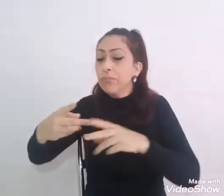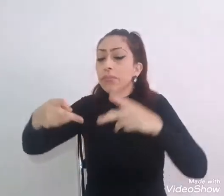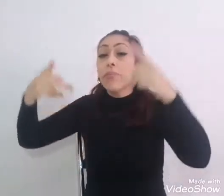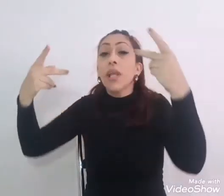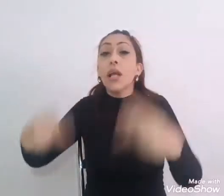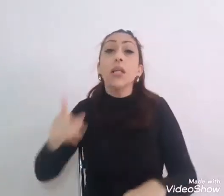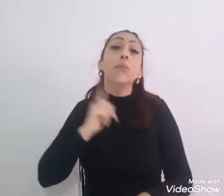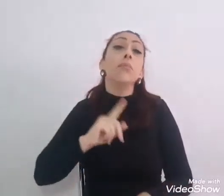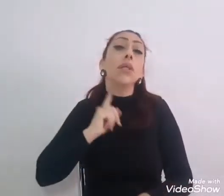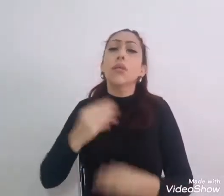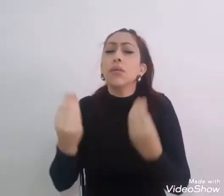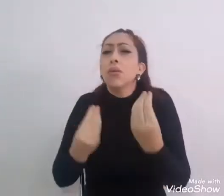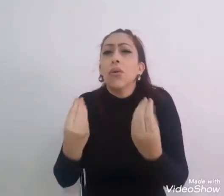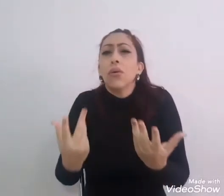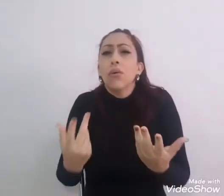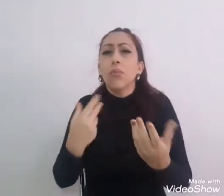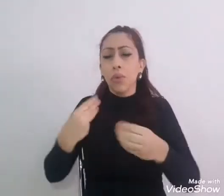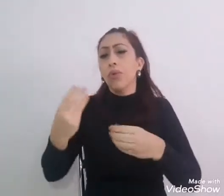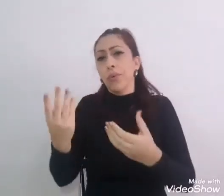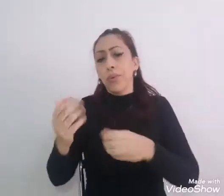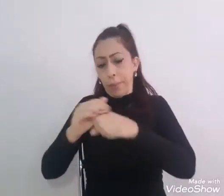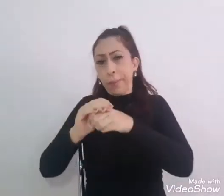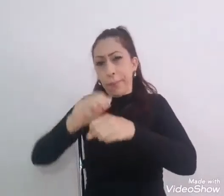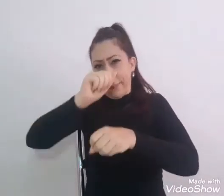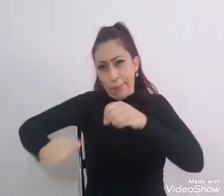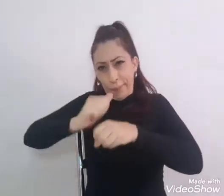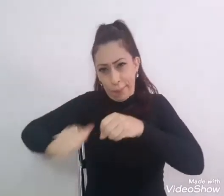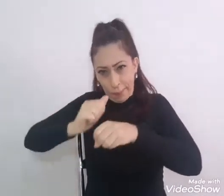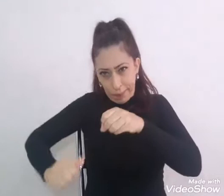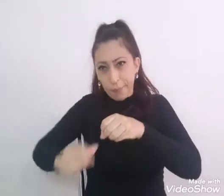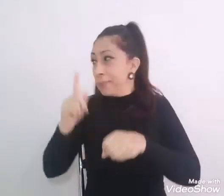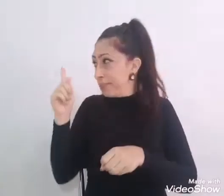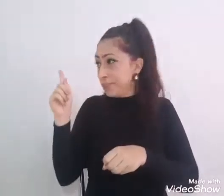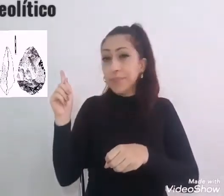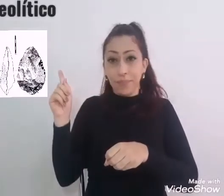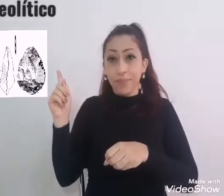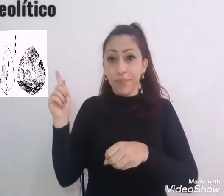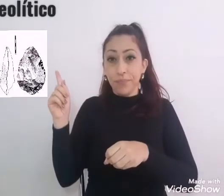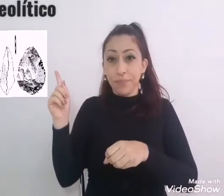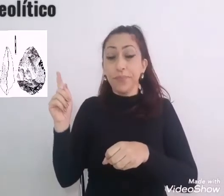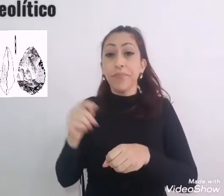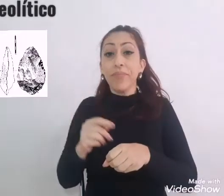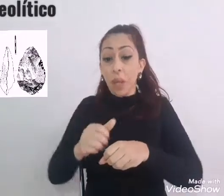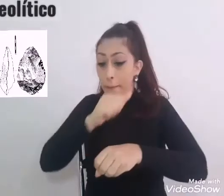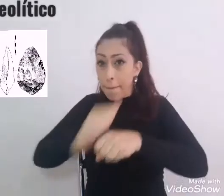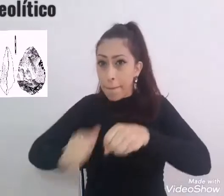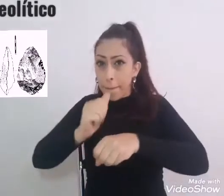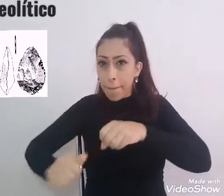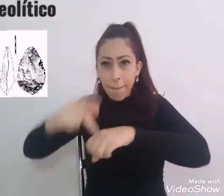fases agora. O paleolítico. O paleolítico é também chamado de idade da pedra lascada, é o maior período